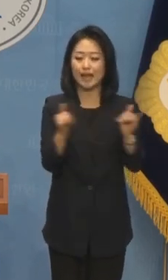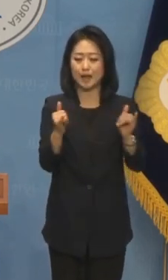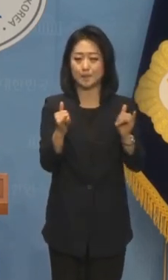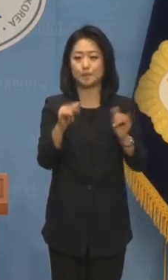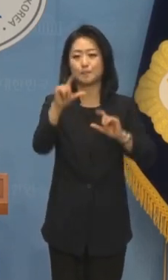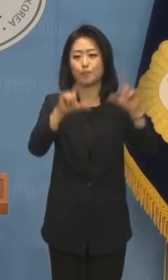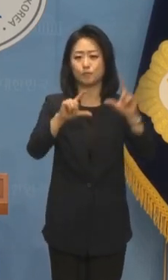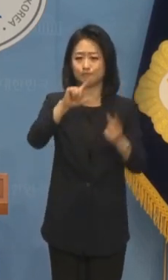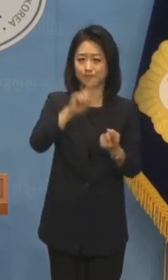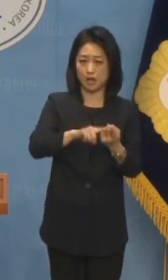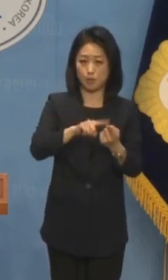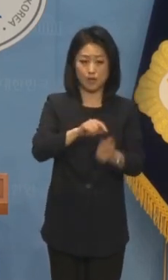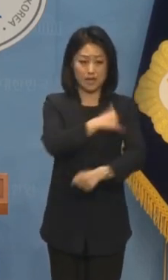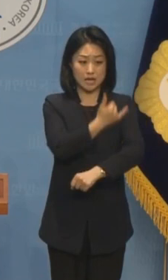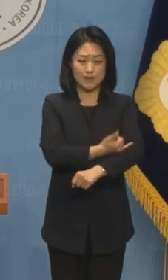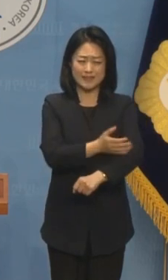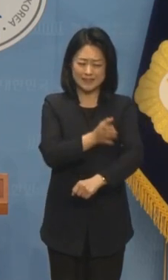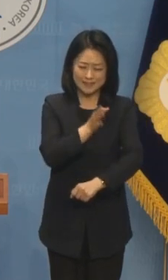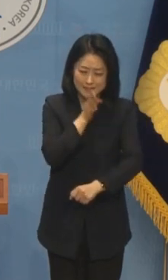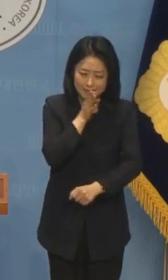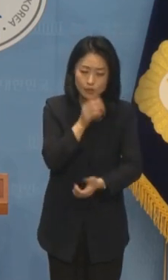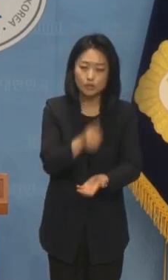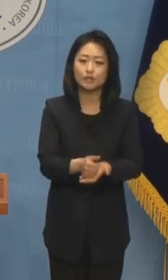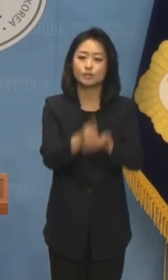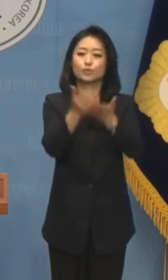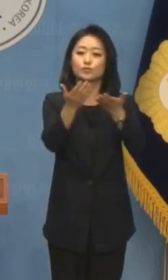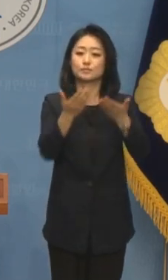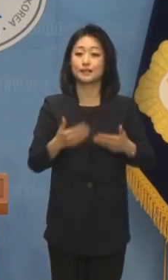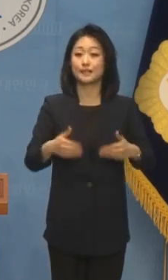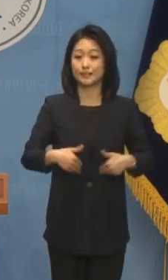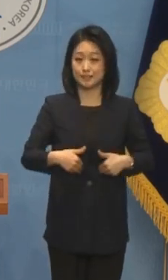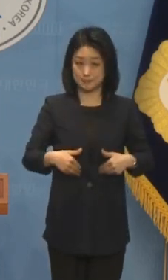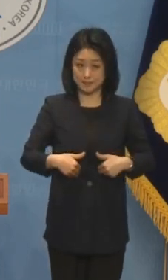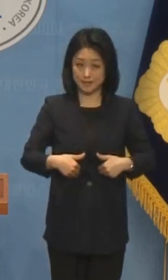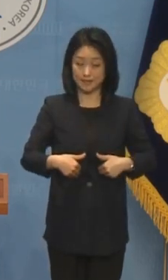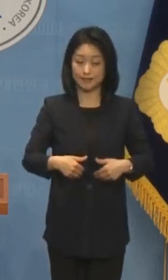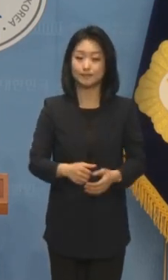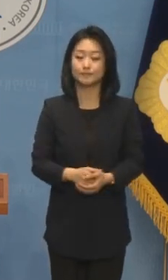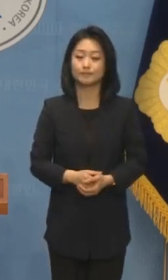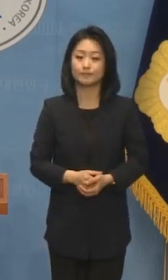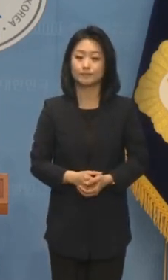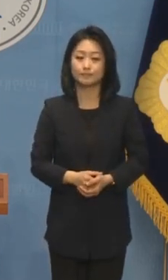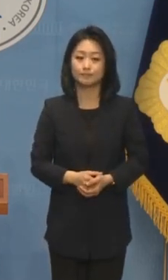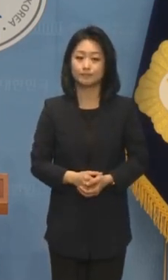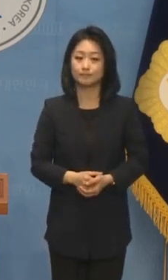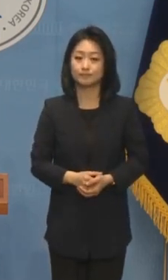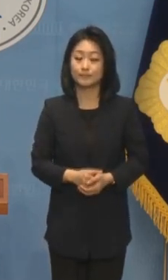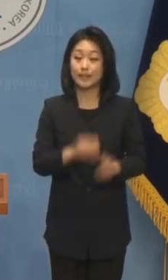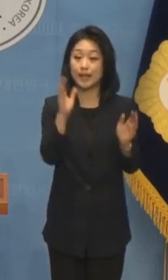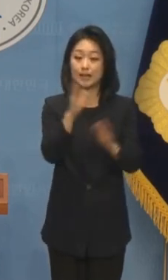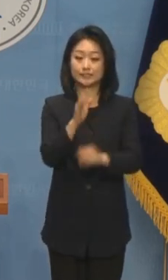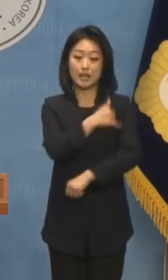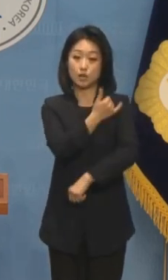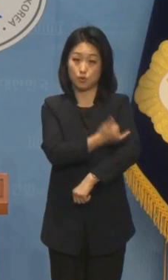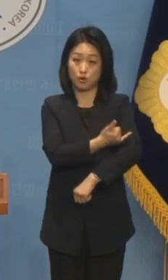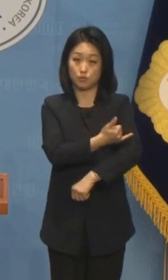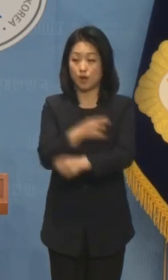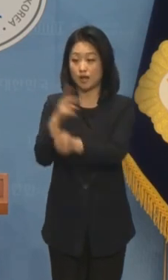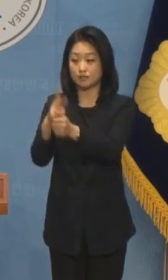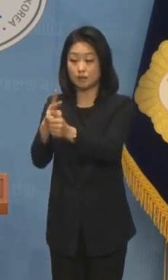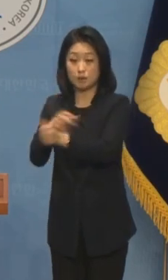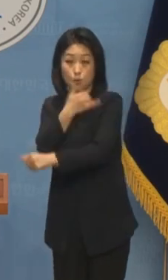이들의 인권은 당연히 존중받아야 한다는 상징적인 의미인 것입니다. 학생인권과